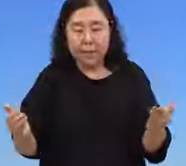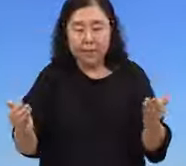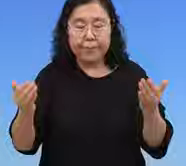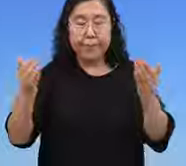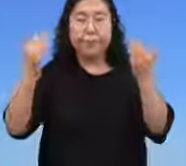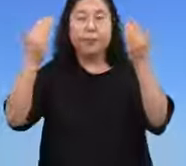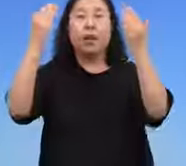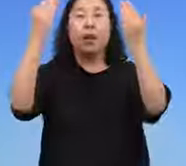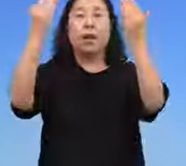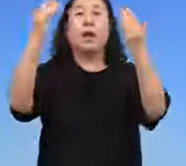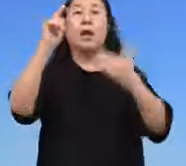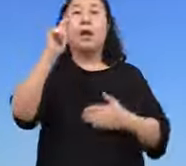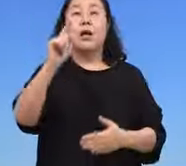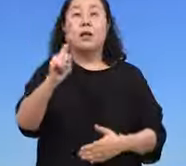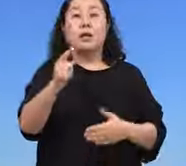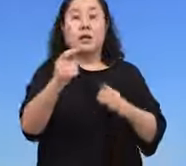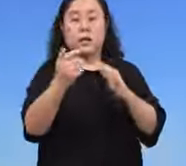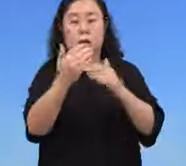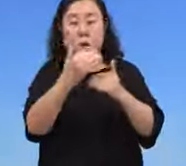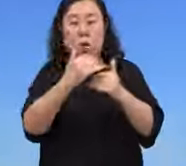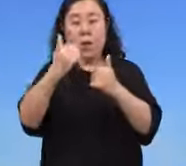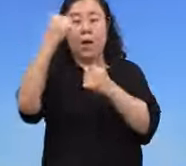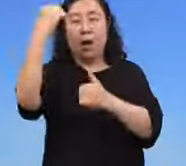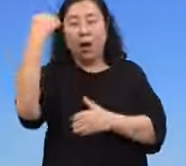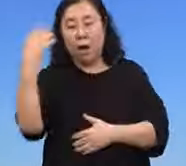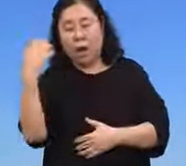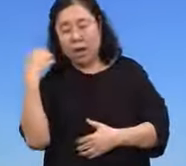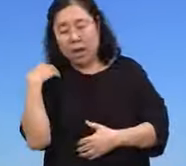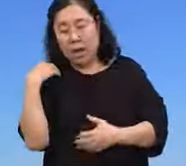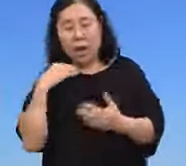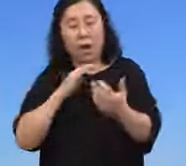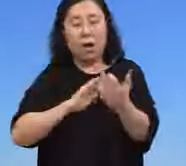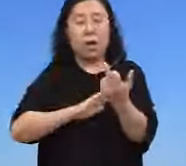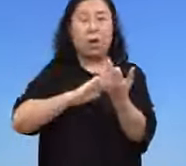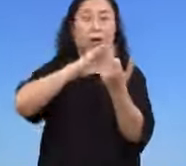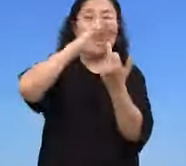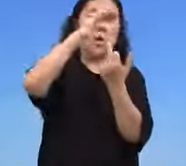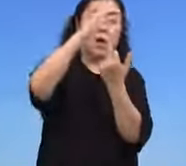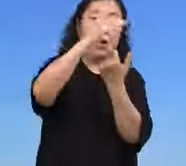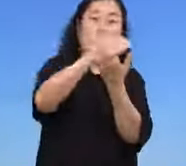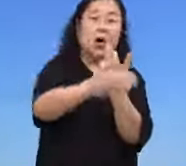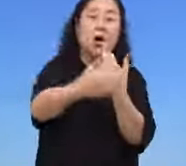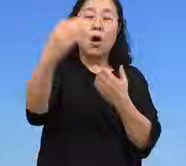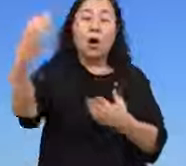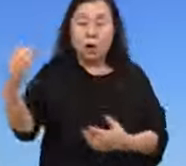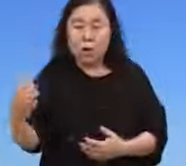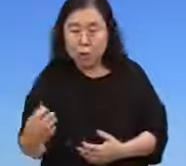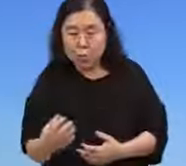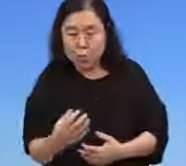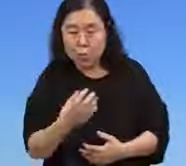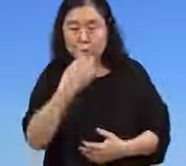잃어버린 한 영혼을 향한 이 소명의 언덕 거룩한 땅에서